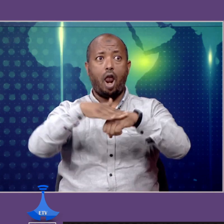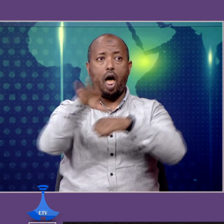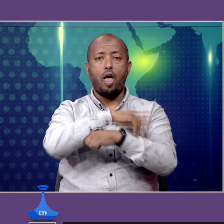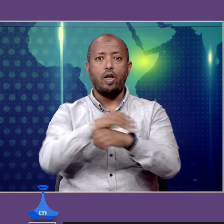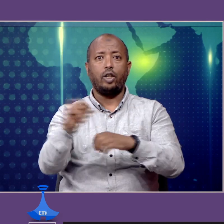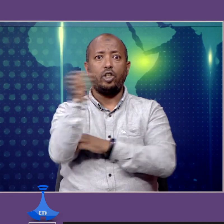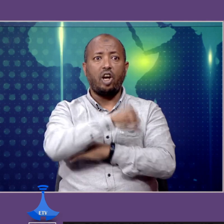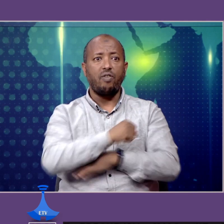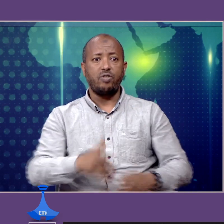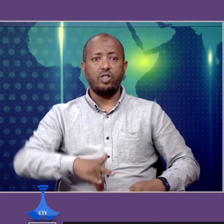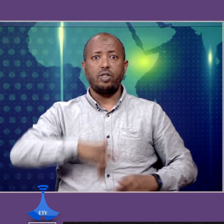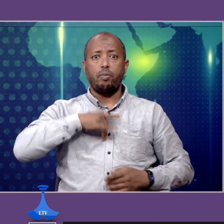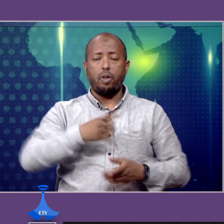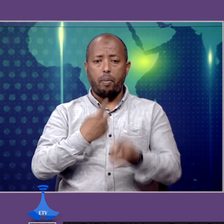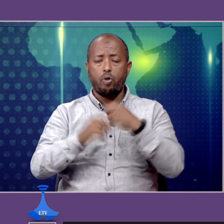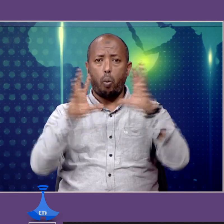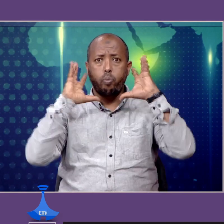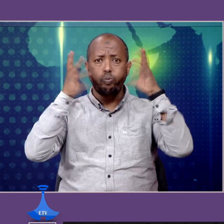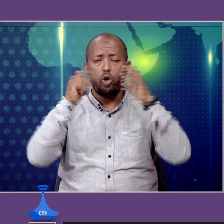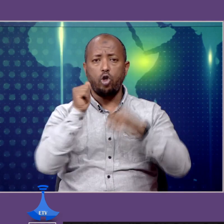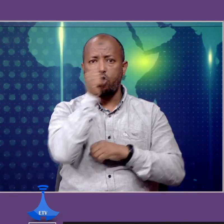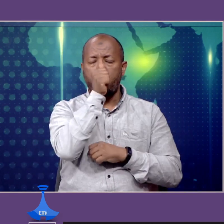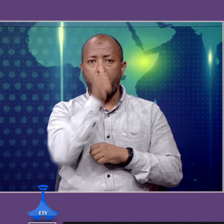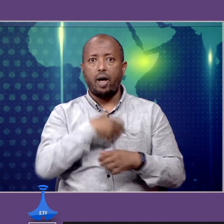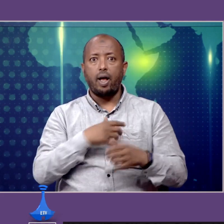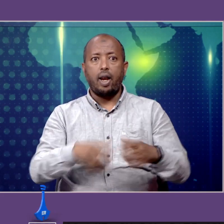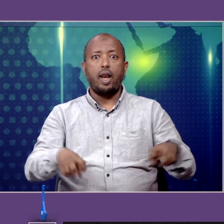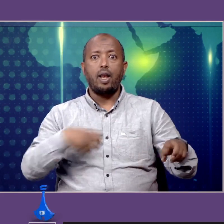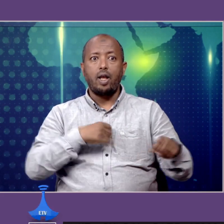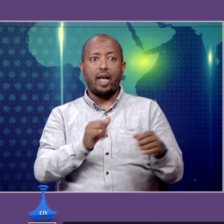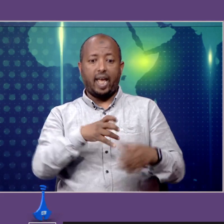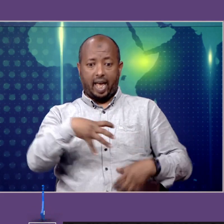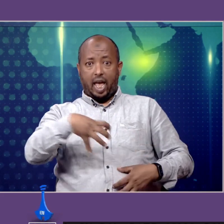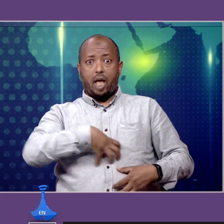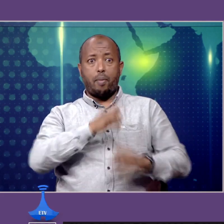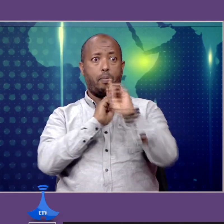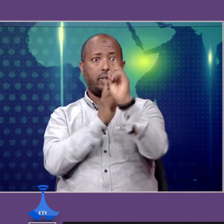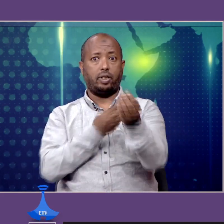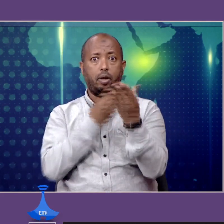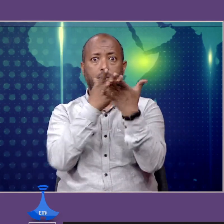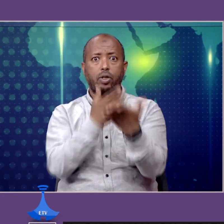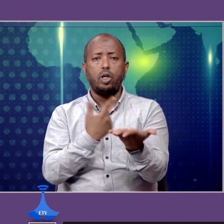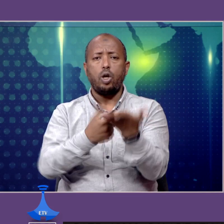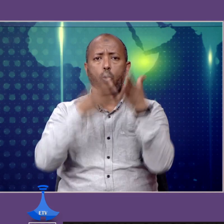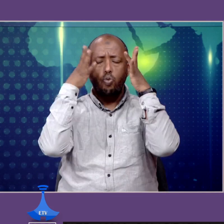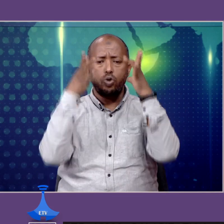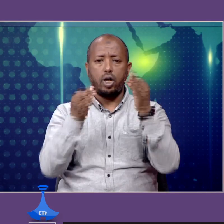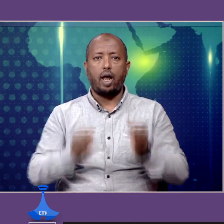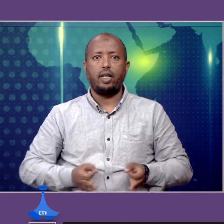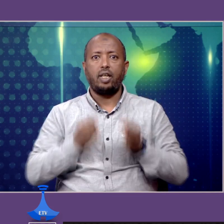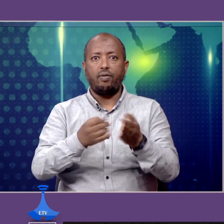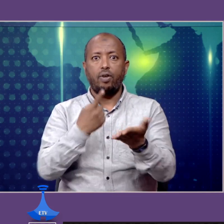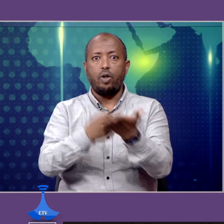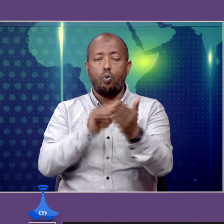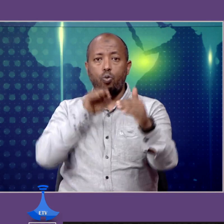ያበሳጫቸው አውሮፓውያንም ኢትዮጵያን ለመበቀል የተለያዩ ውሳኔዎችን አሳልፈዋል ከነዚህ ውስጥ